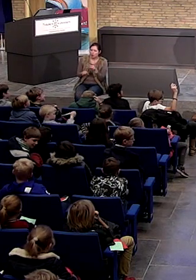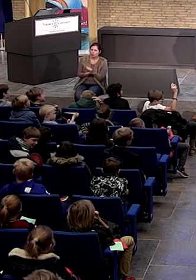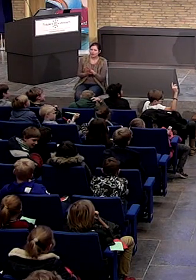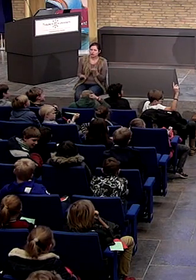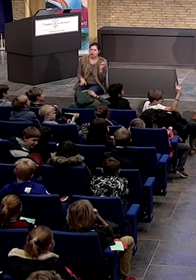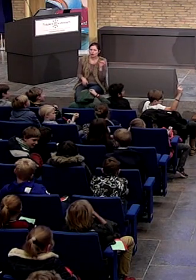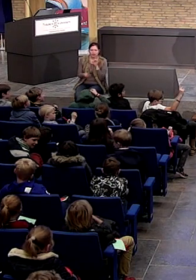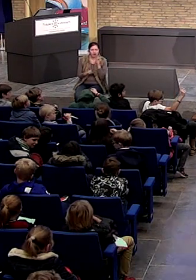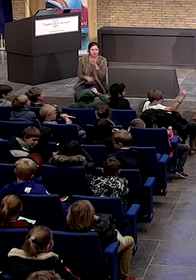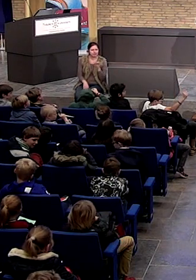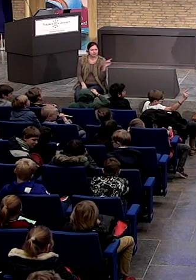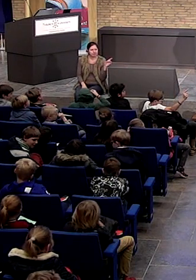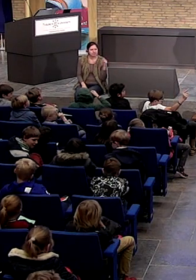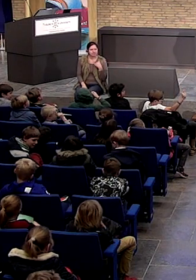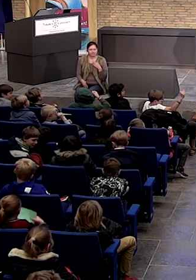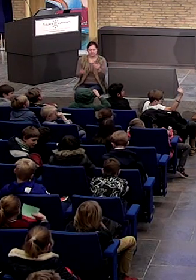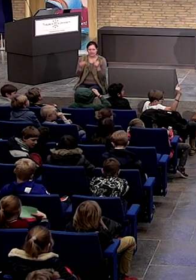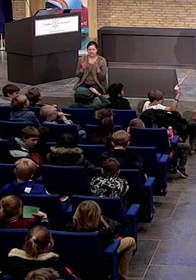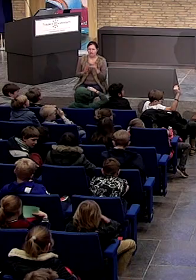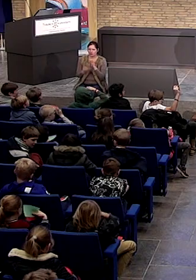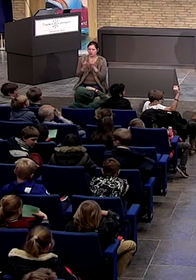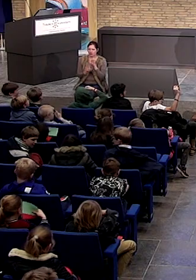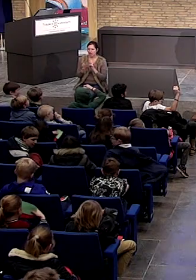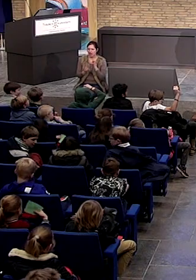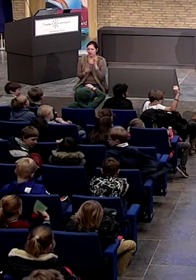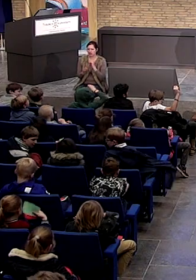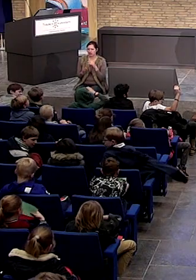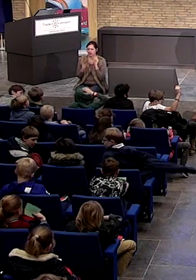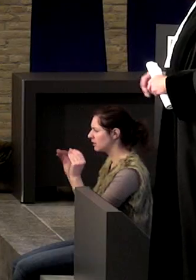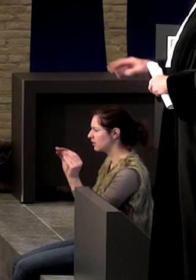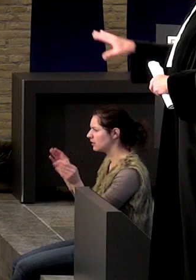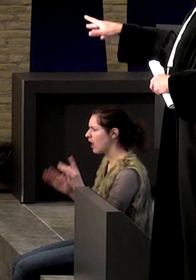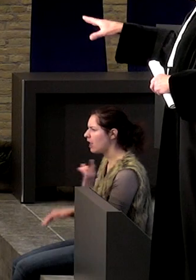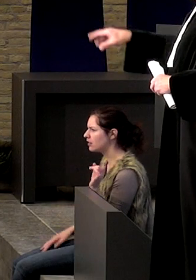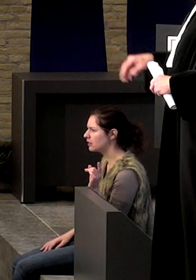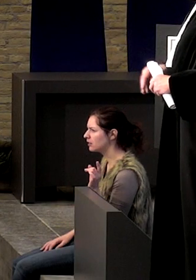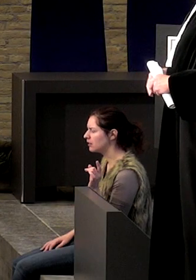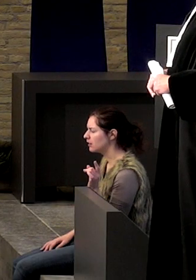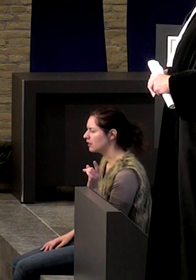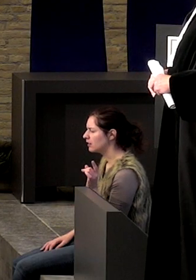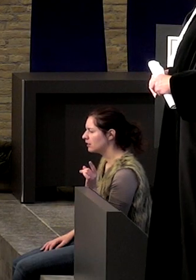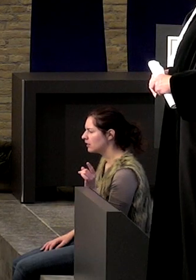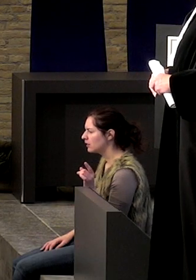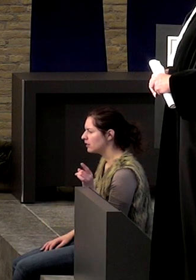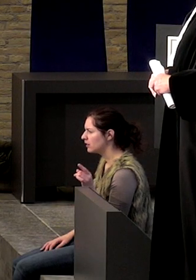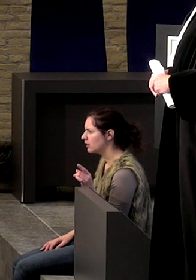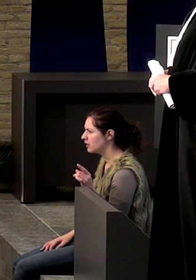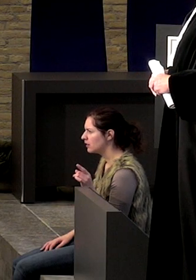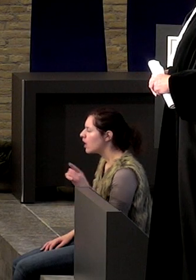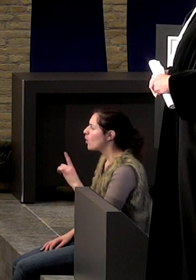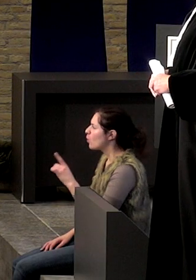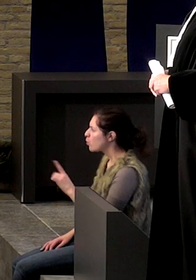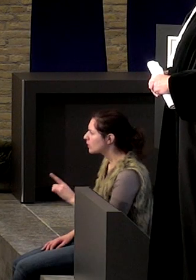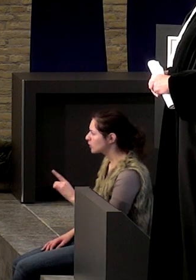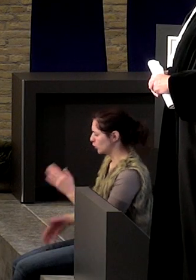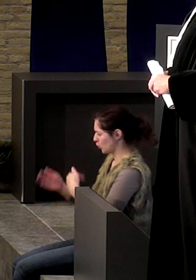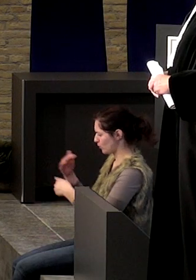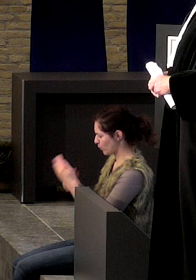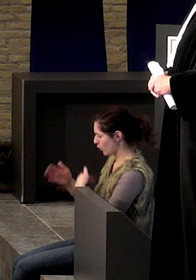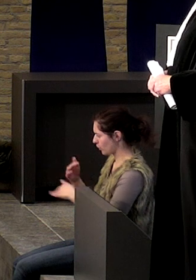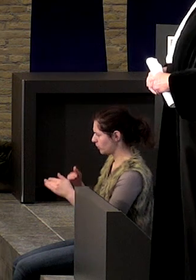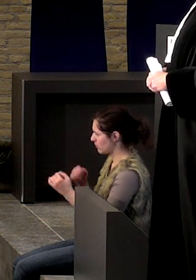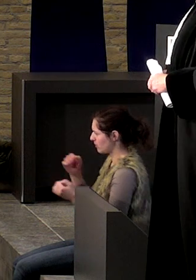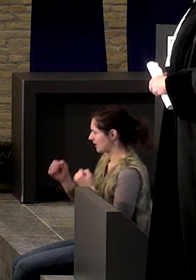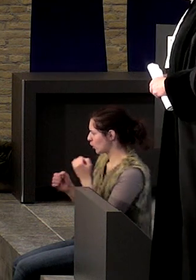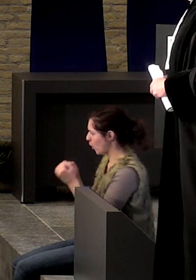stoppen. Ik heb wel eens een keer eerder dit verhaal voor kinderen ergens anders gegeven. En toen was een soort vraag, wat gebeurt er met een robot als je er